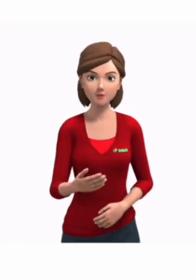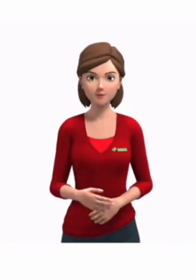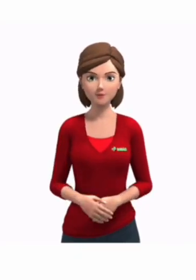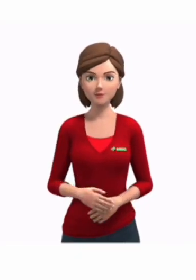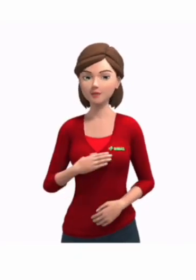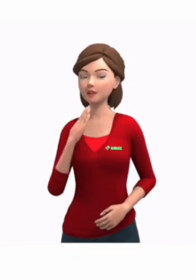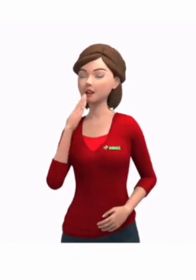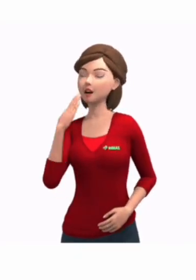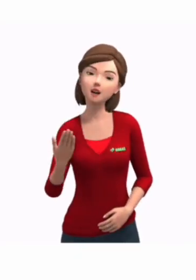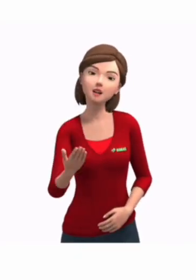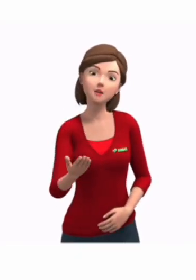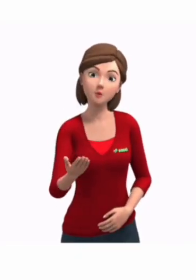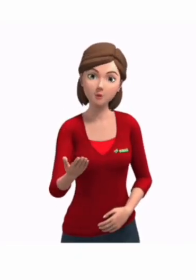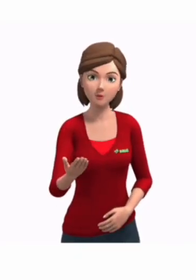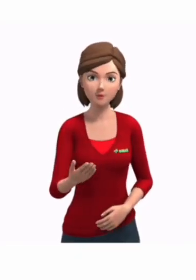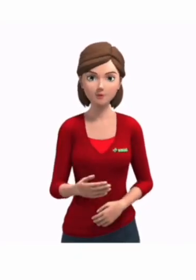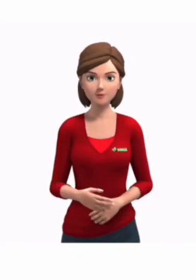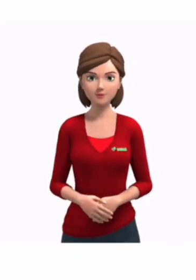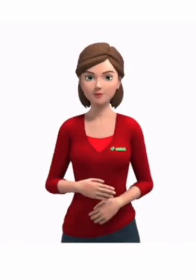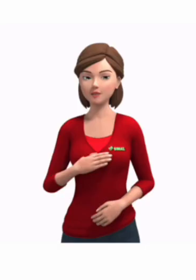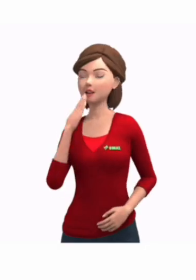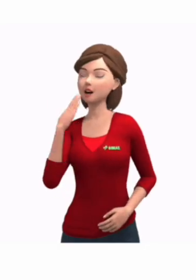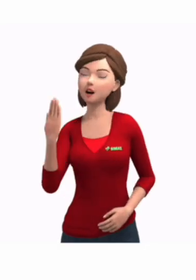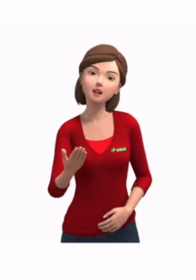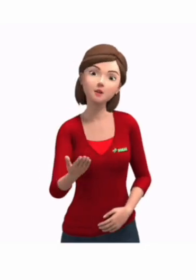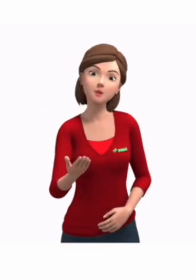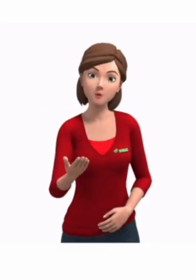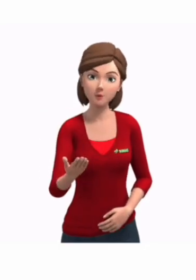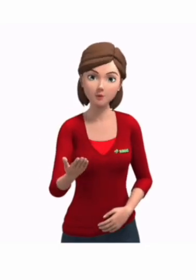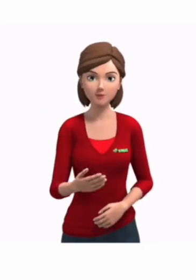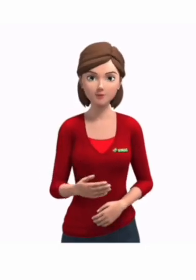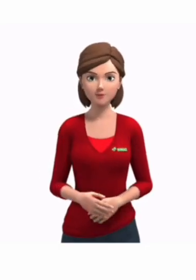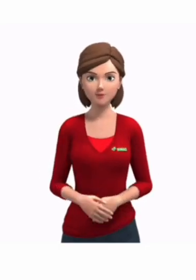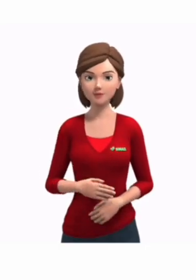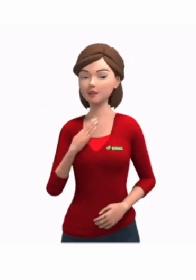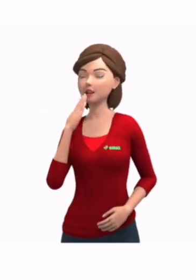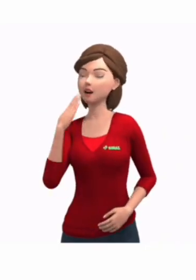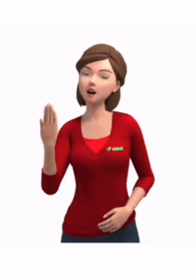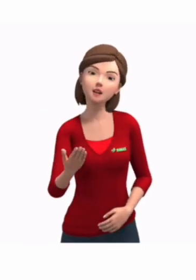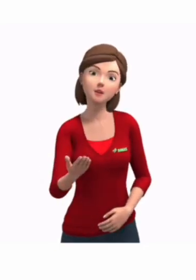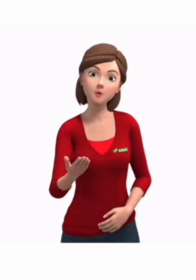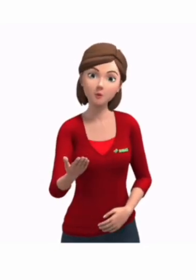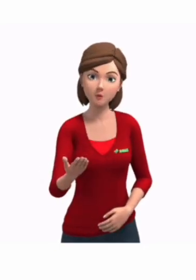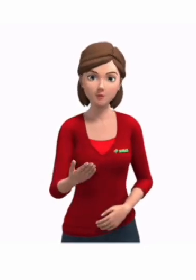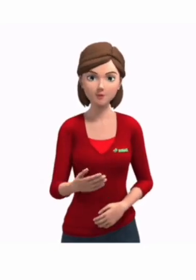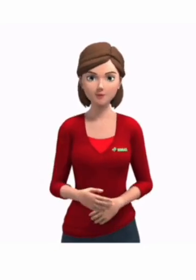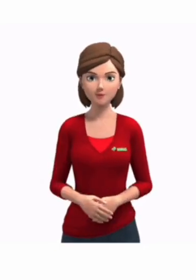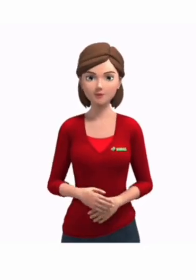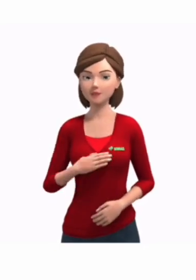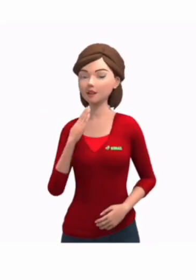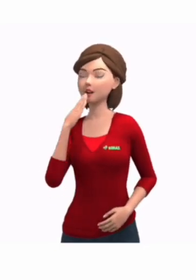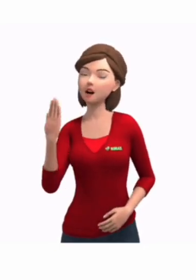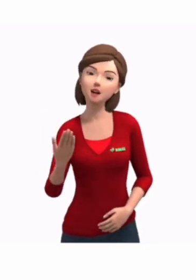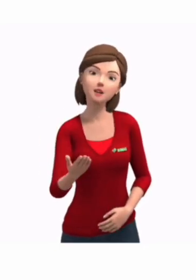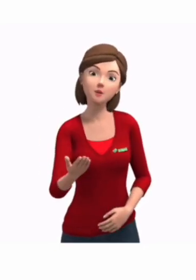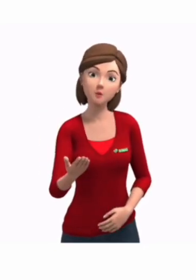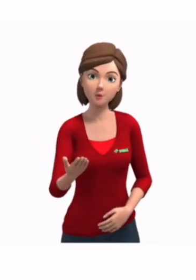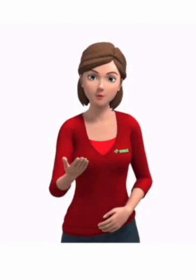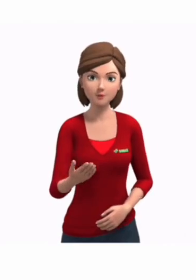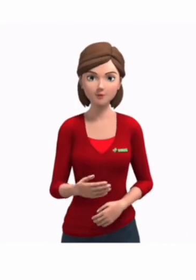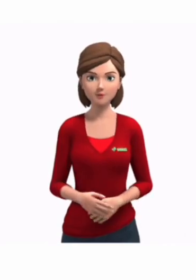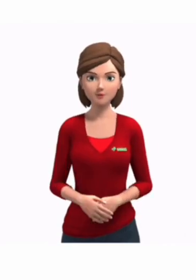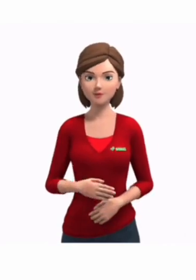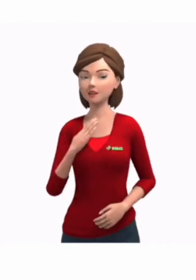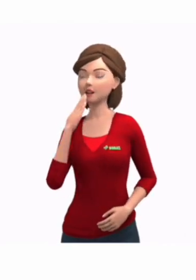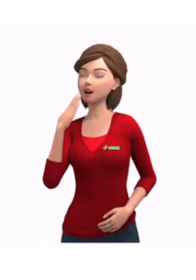au service de l'accessibilité. Et il y a plein de solutions. Mais aujourd'hui, en l'état, la langue des signes, c'est loin d'être le